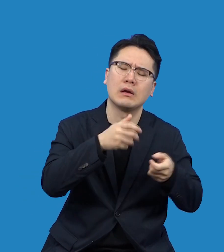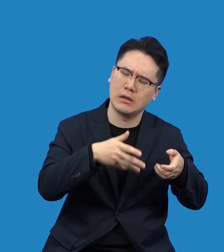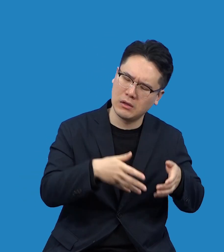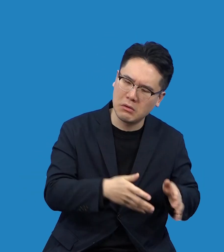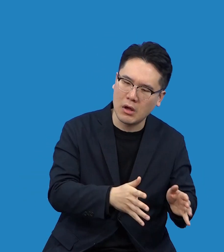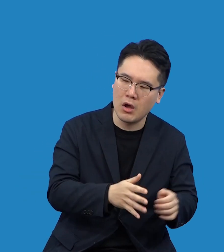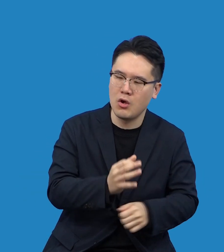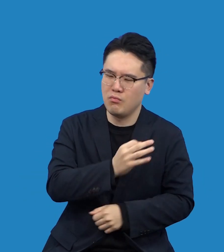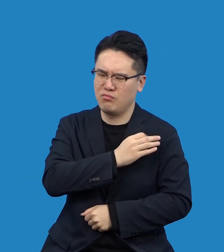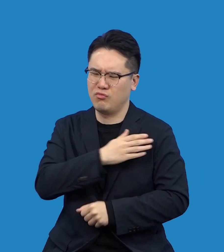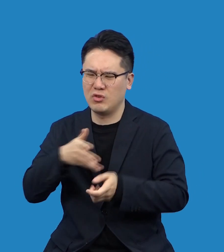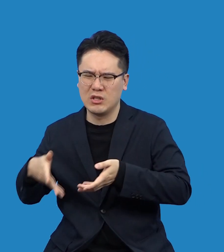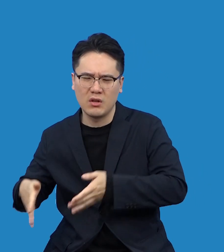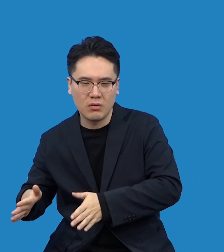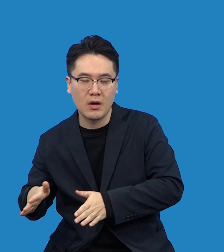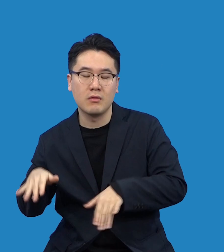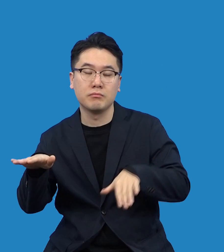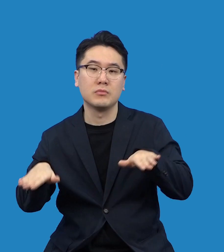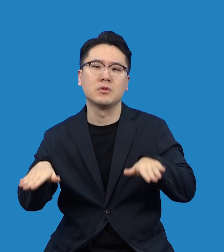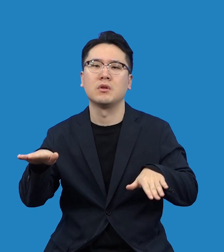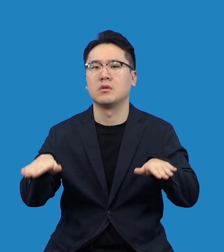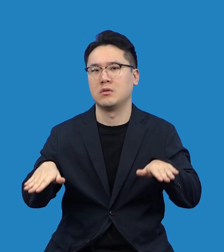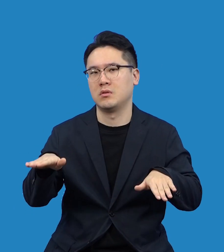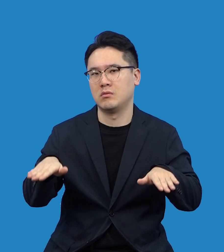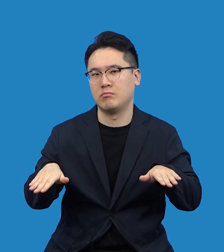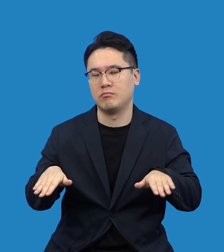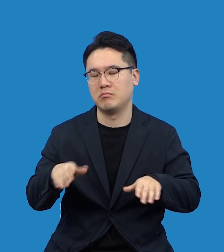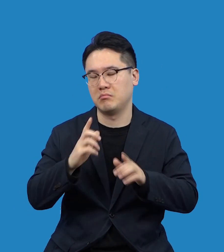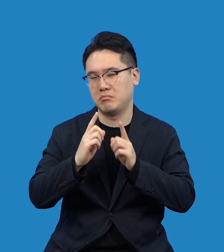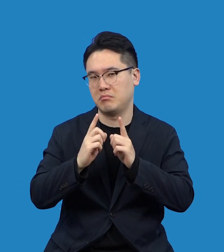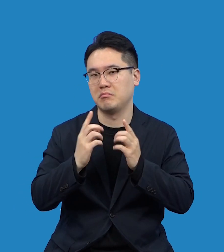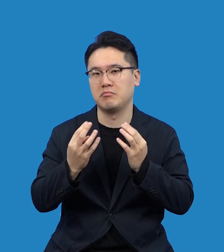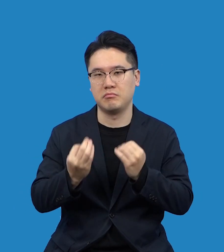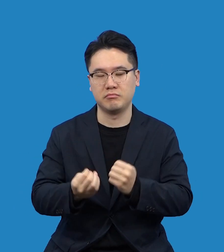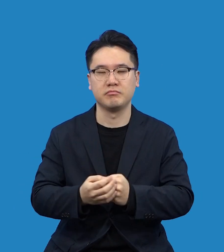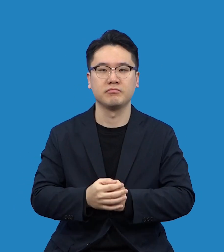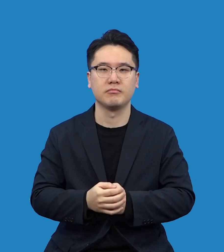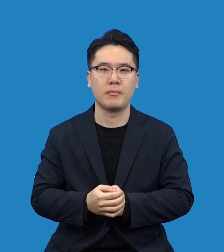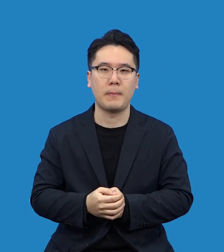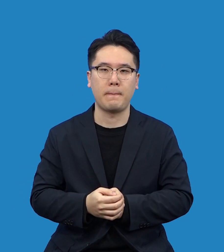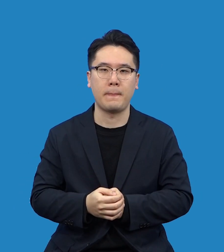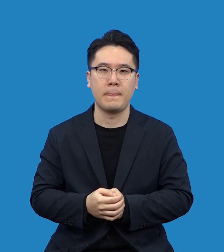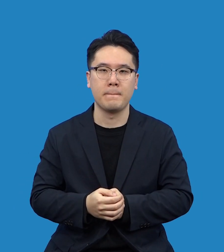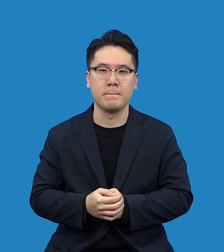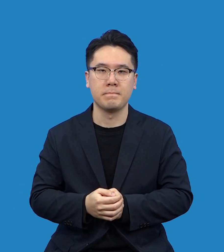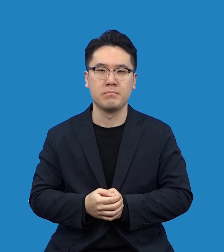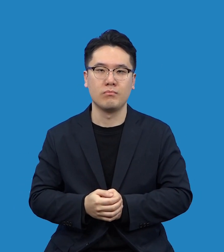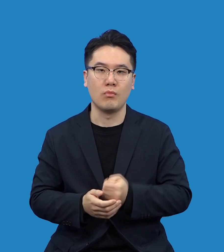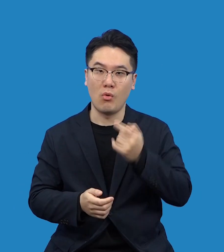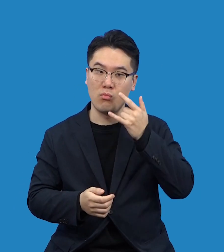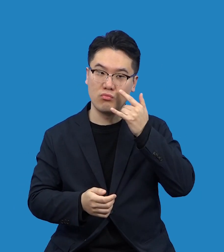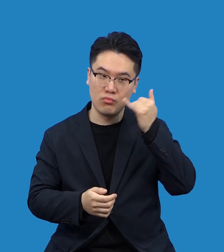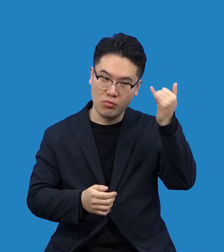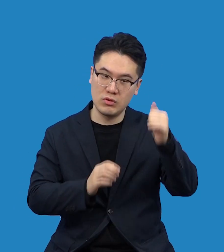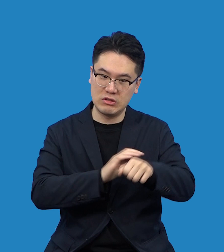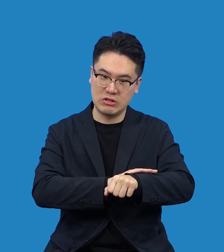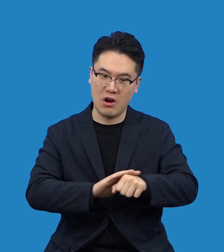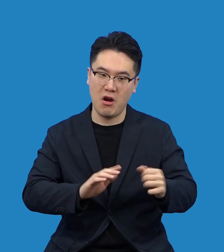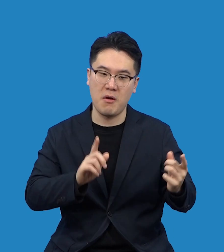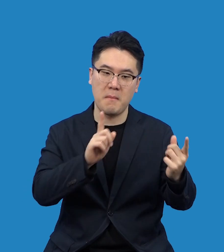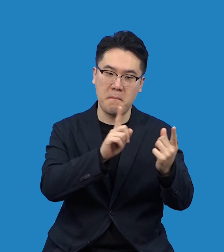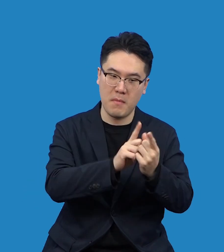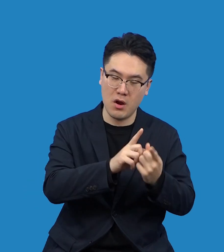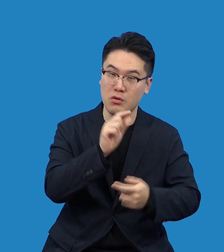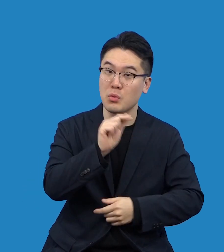오늘 능력주의 우리 사회에서 부모 잘 맞는 것도 능력이다, 이렇게